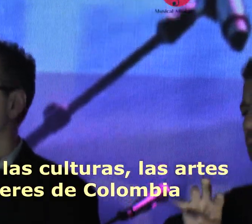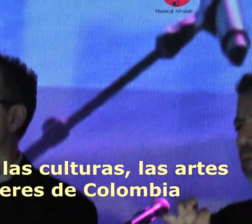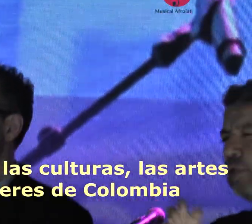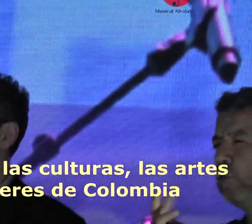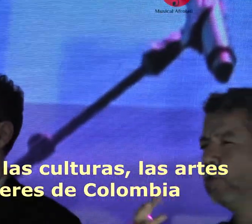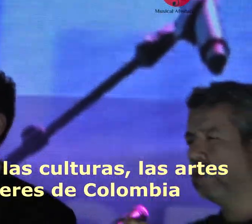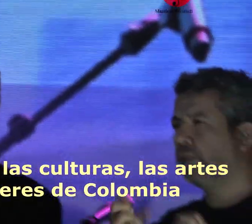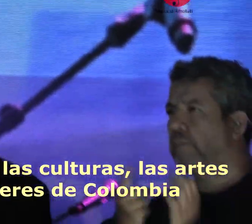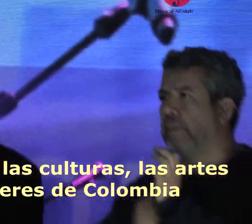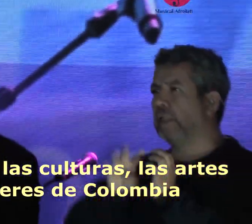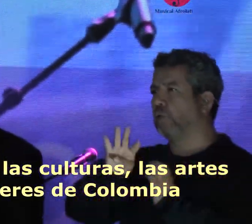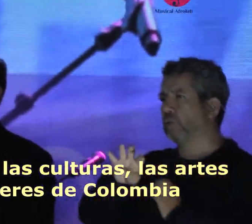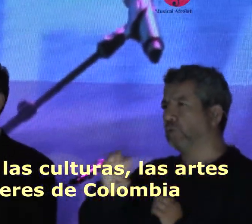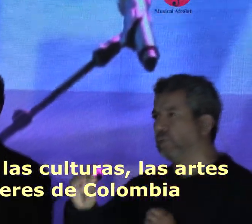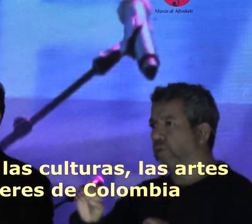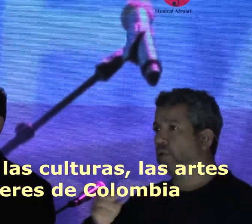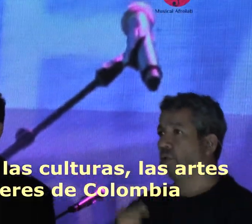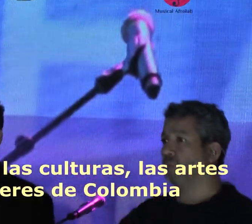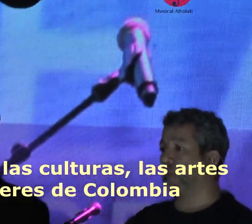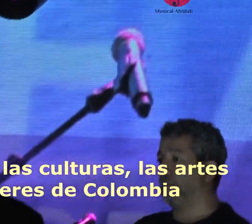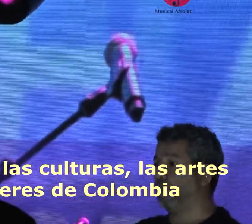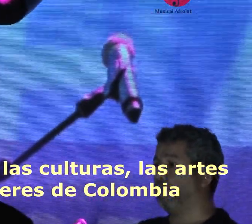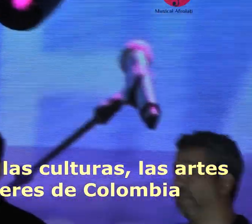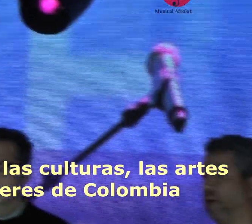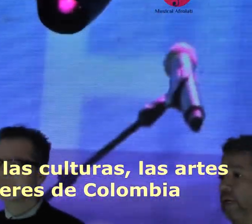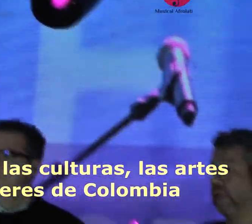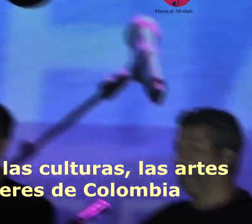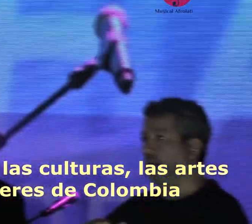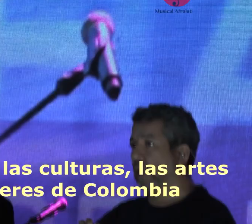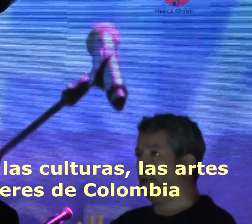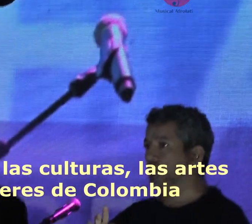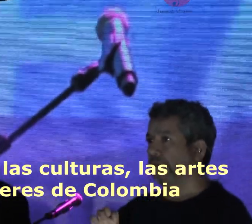90, como lo fue María Teresa Hincapié.